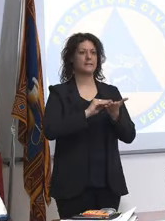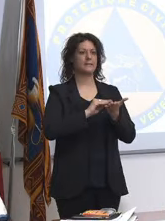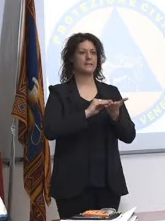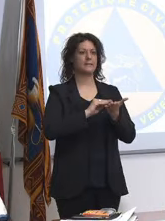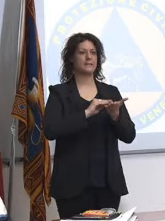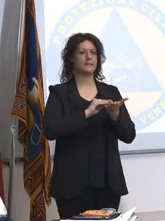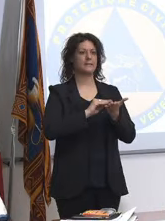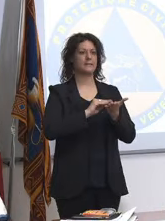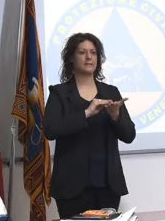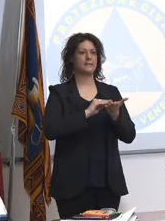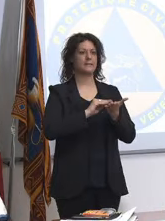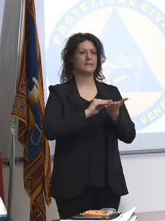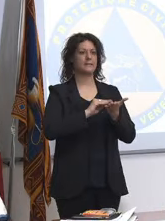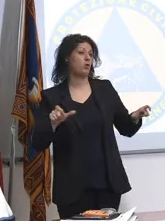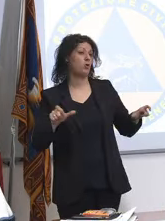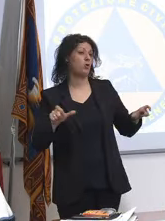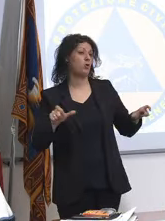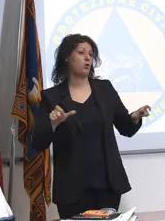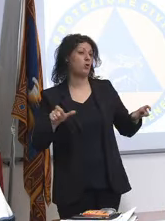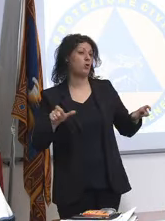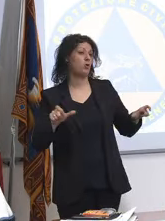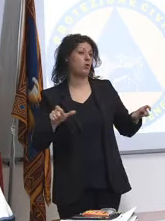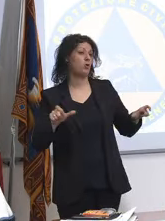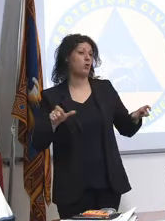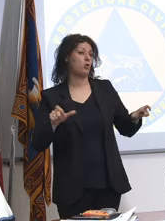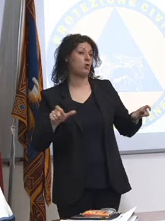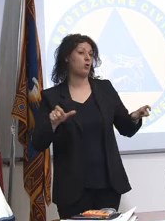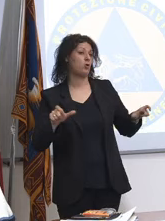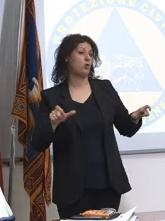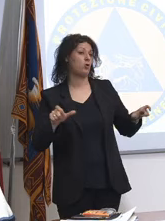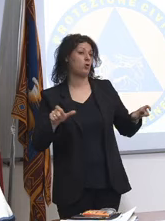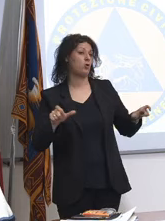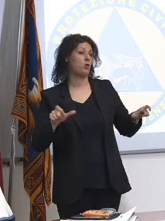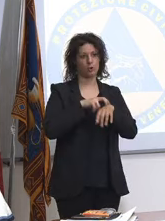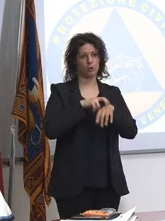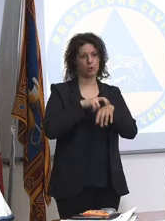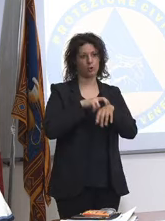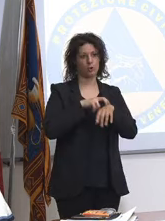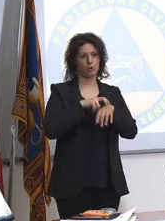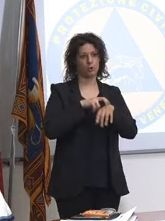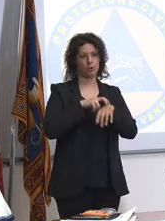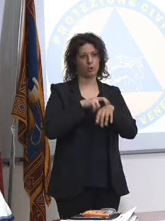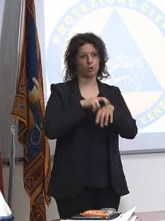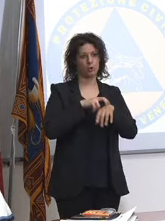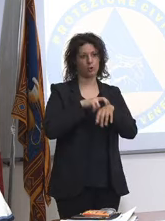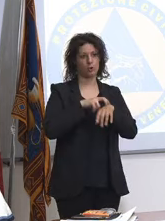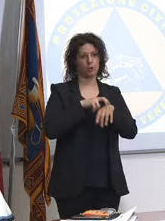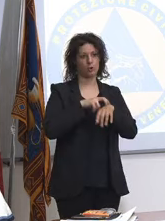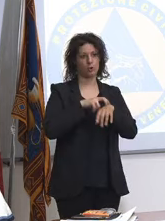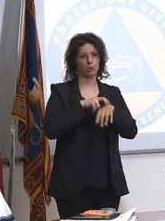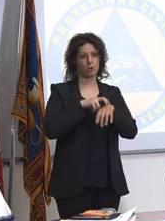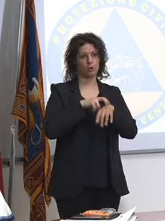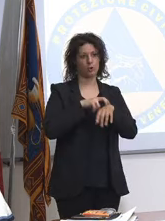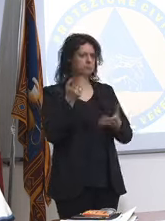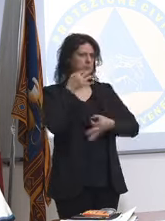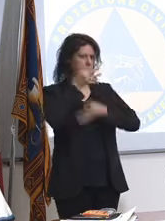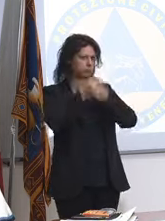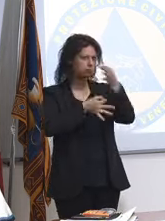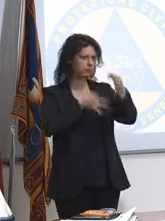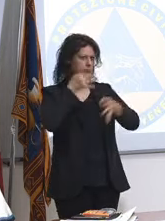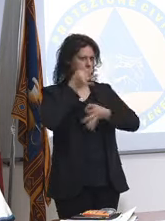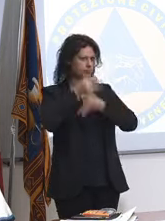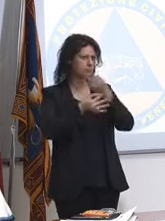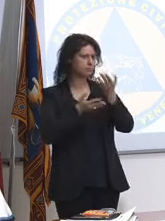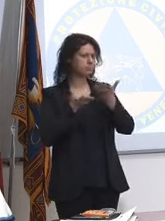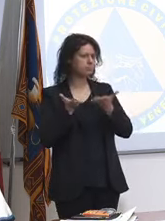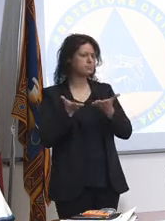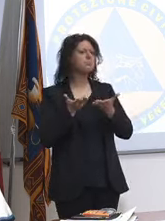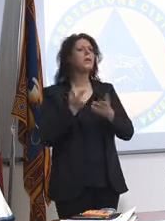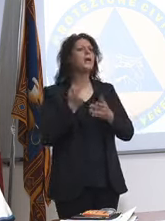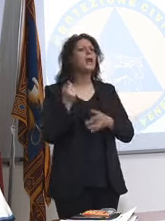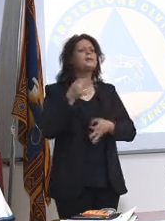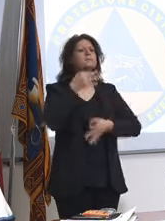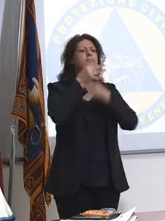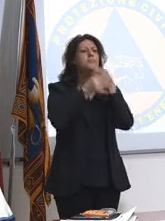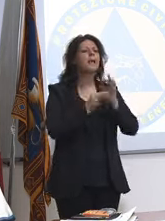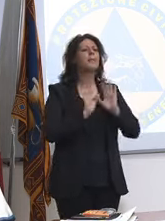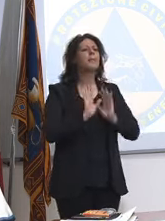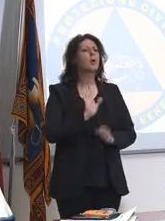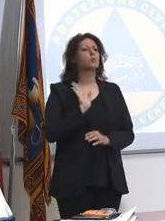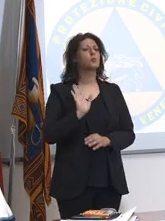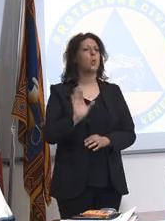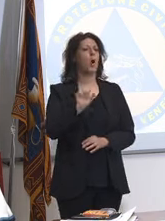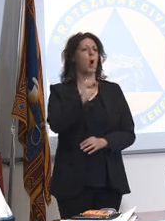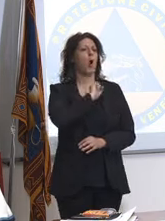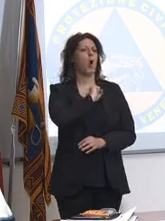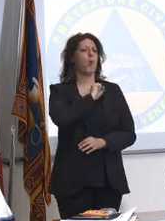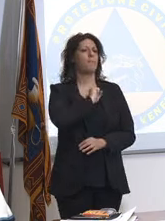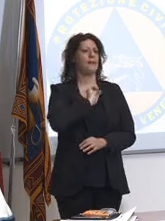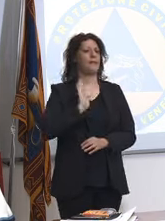punto. E quindi ringrazio lei, avete sentito parlare la dottoressa Russo, lei parla delle sue attività, non si è messa a